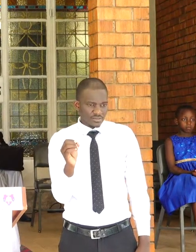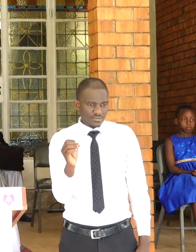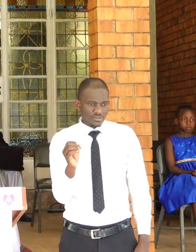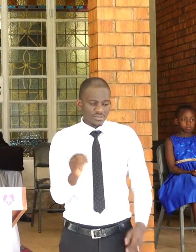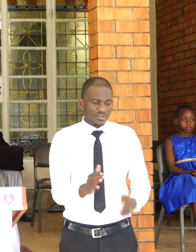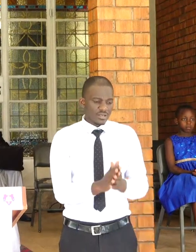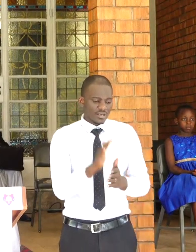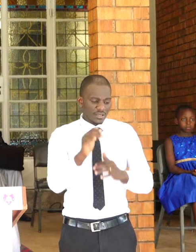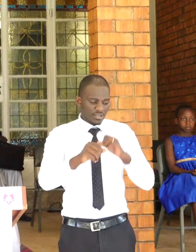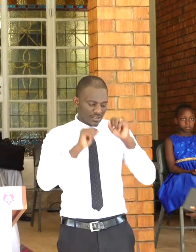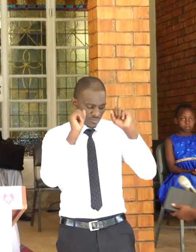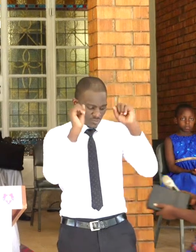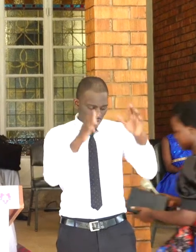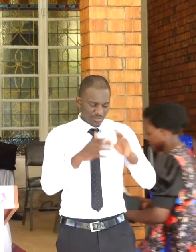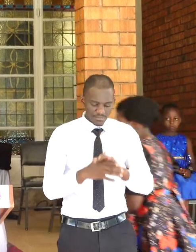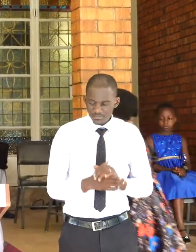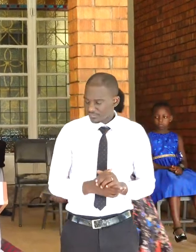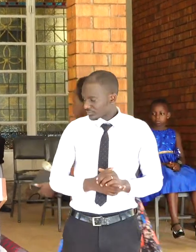Aleluya.